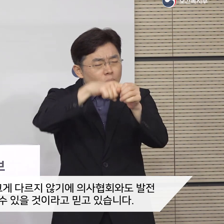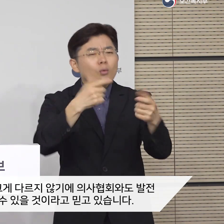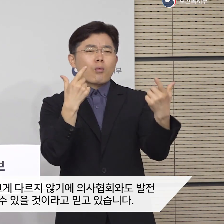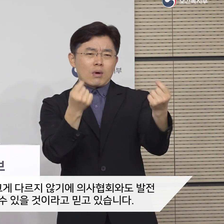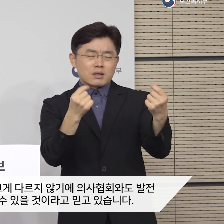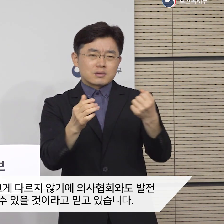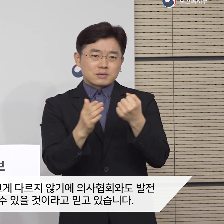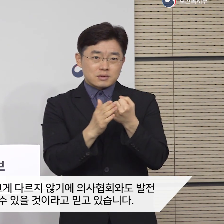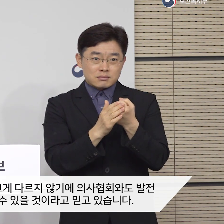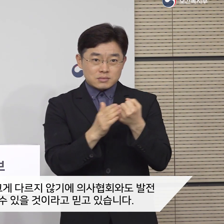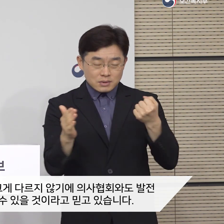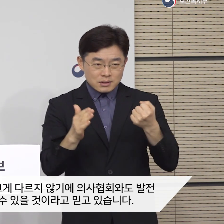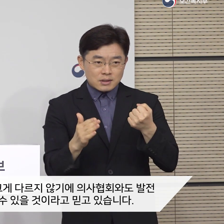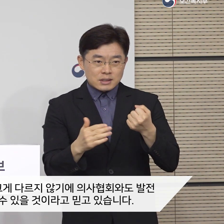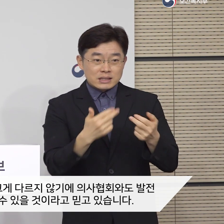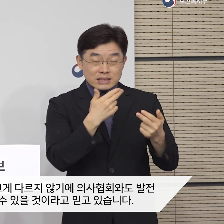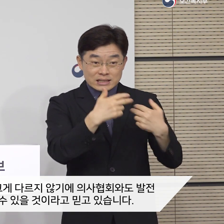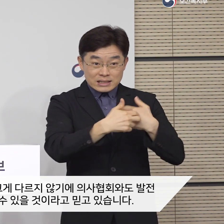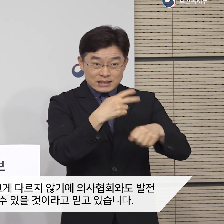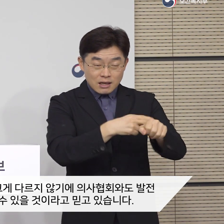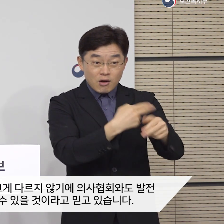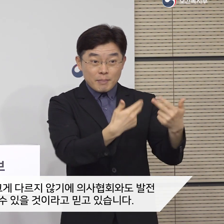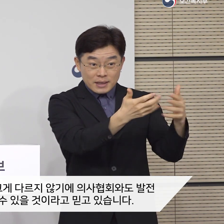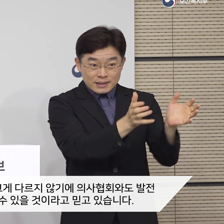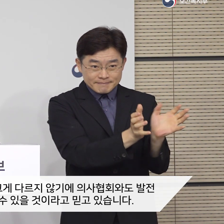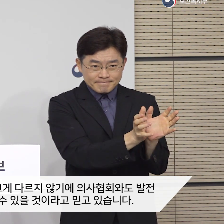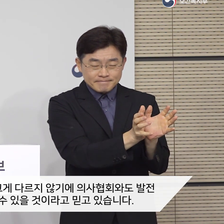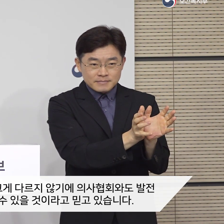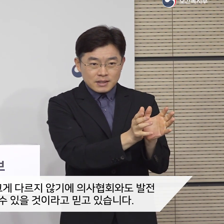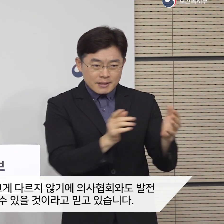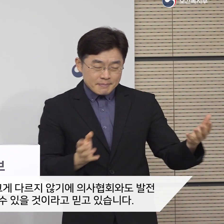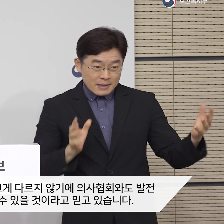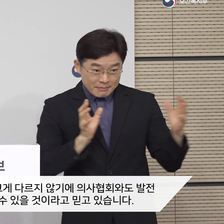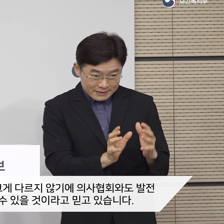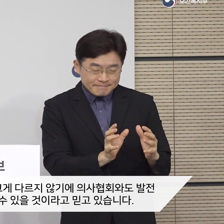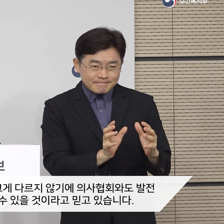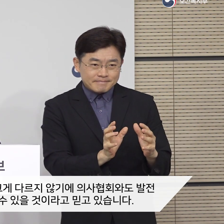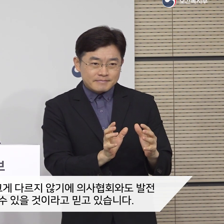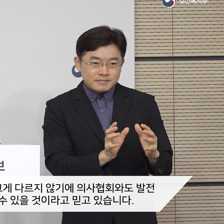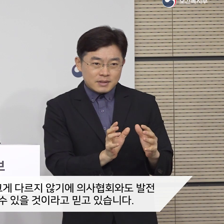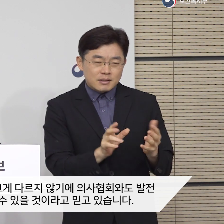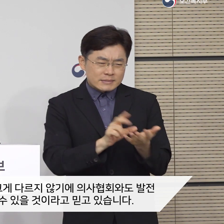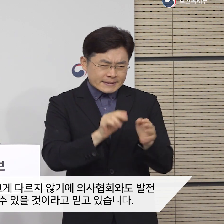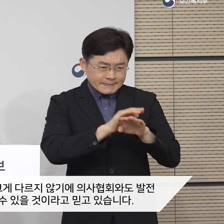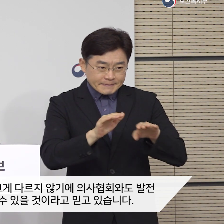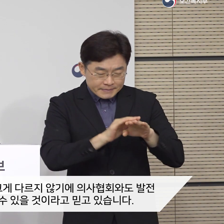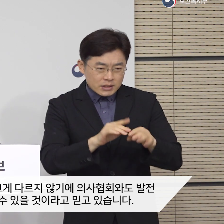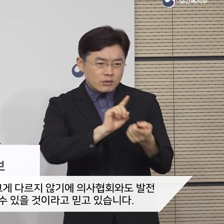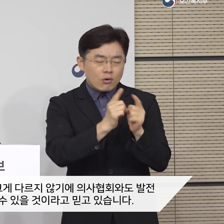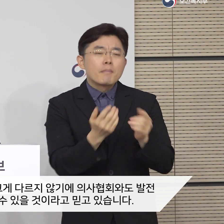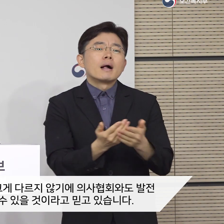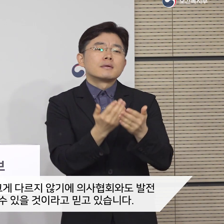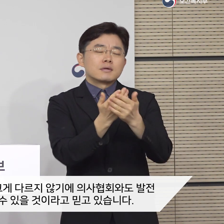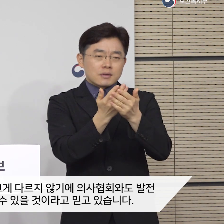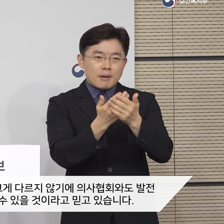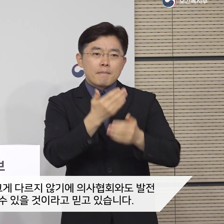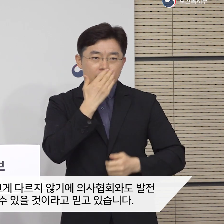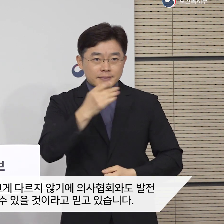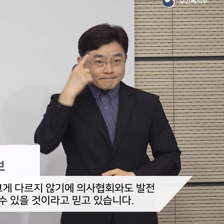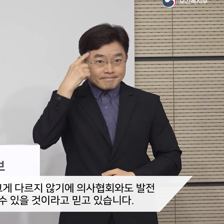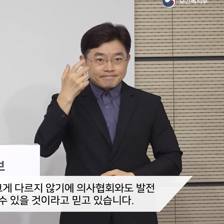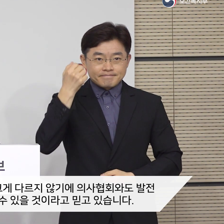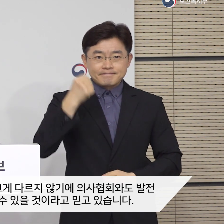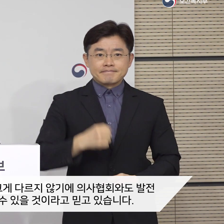않기에 의사협회와도 발전적인 방향으로 상생할 수 있는 논의를 할 수 있을 것이라고 믿고 있습니다.